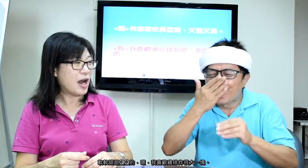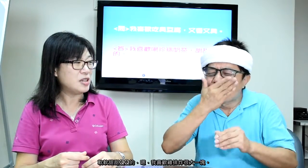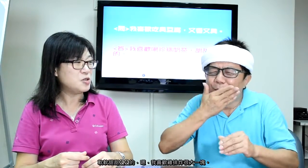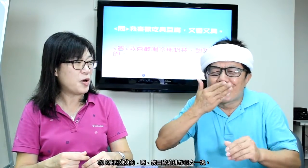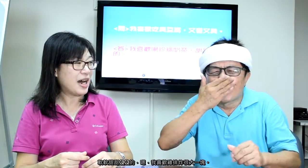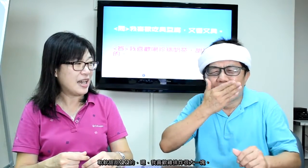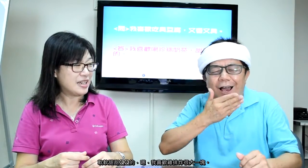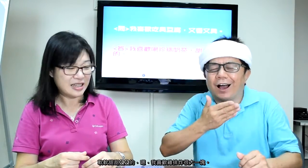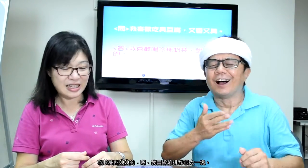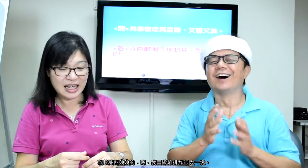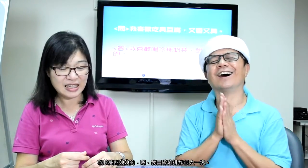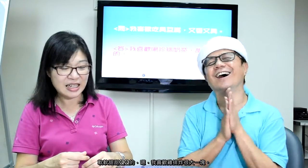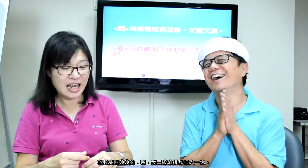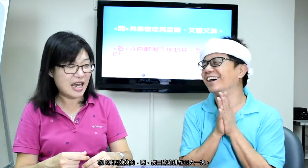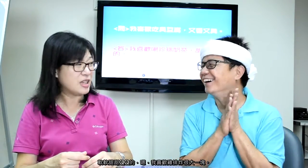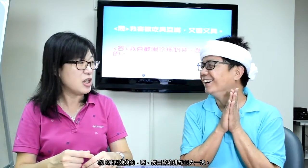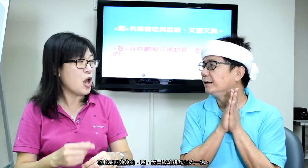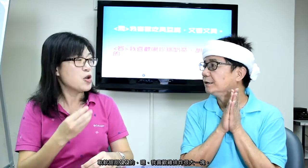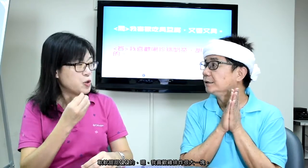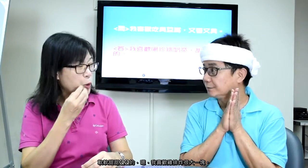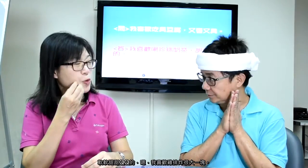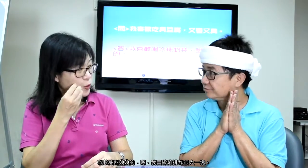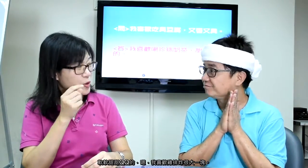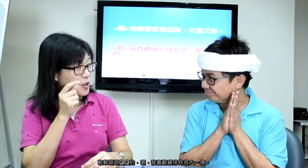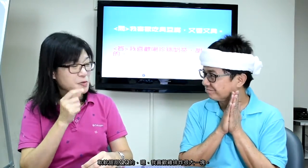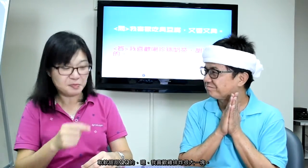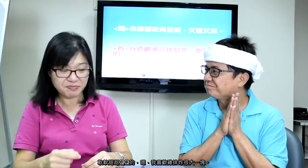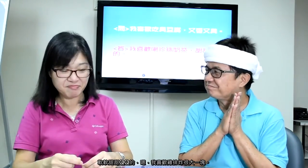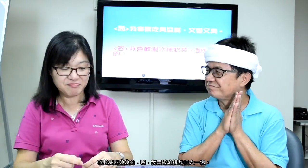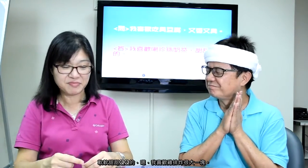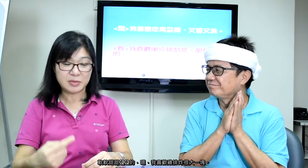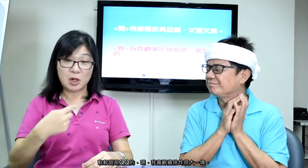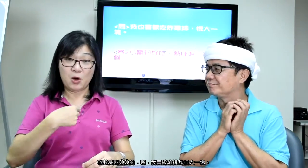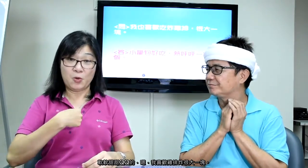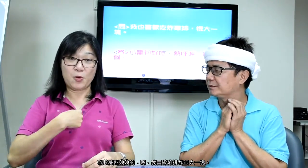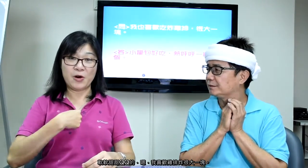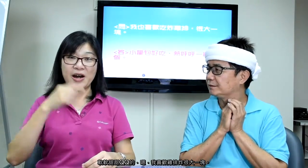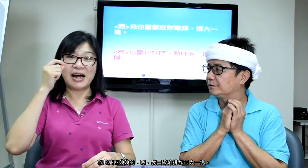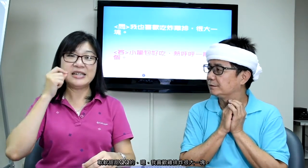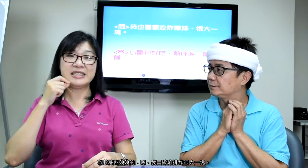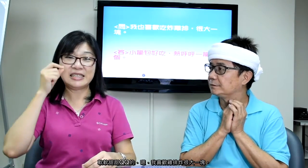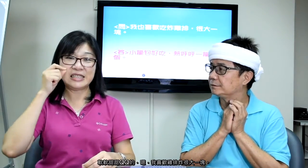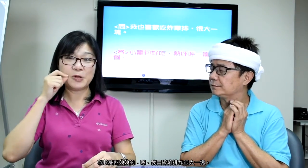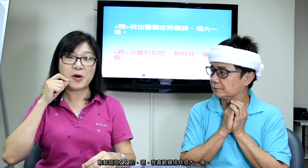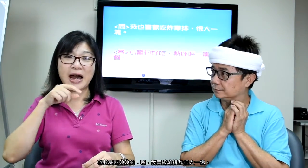软软甜甜 QQ 的。我喜